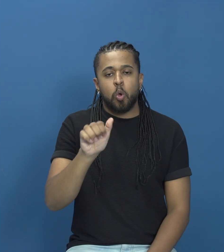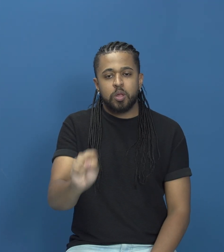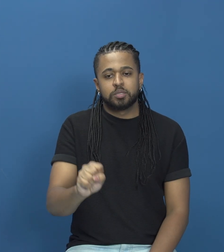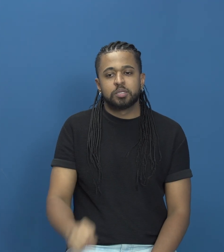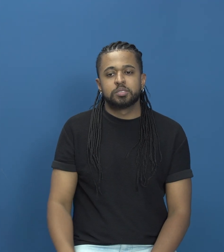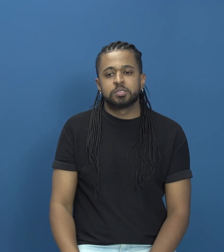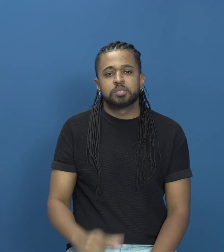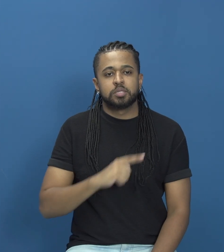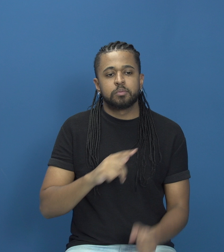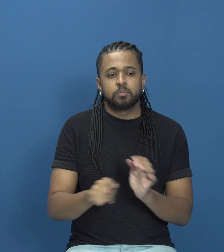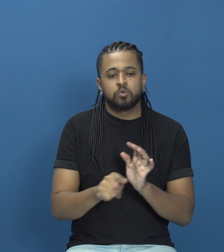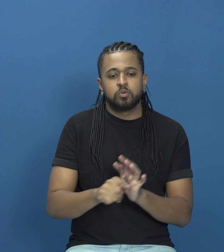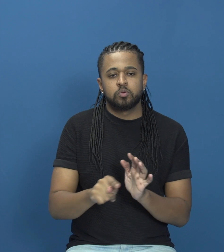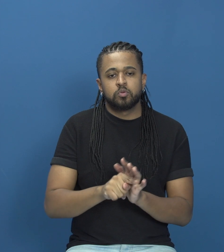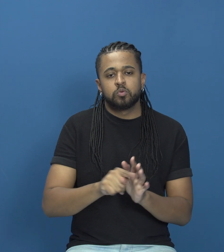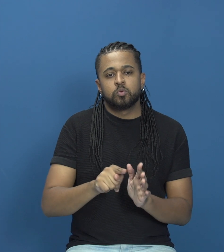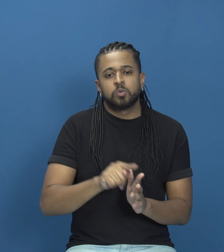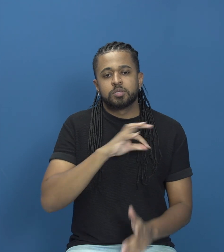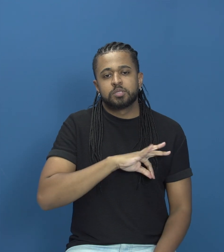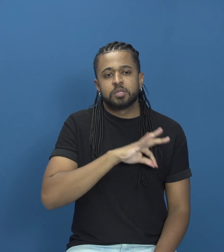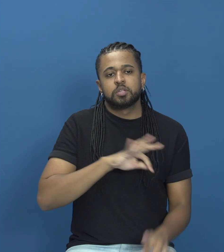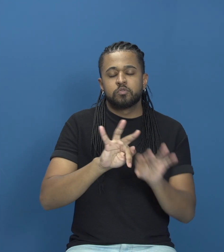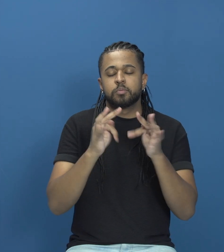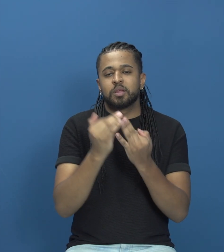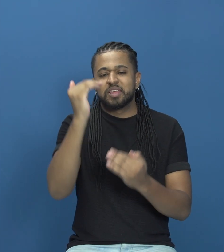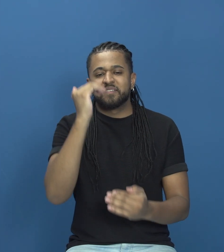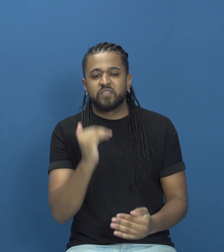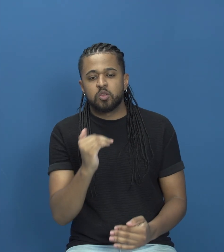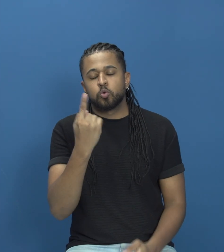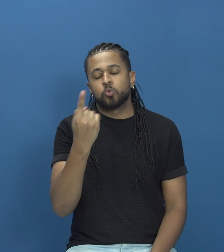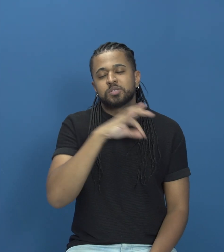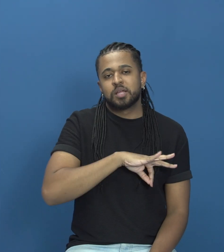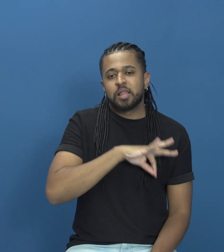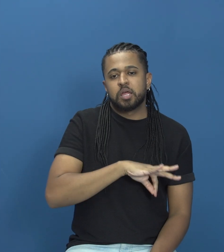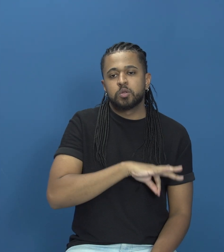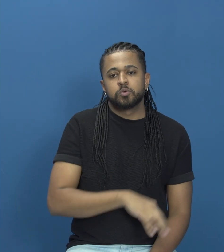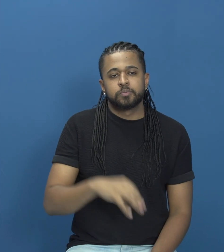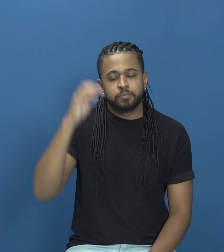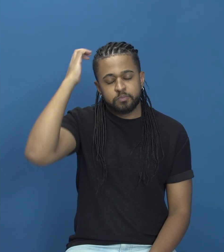cotas destinadas a pessoas com renda familiar inferior a um salário mínimo.